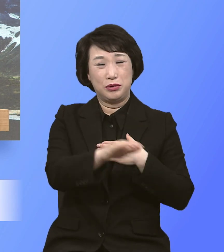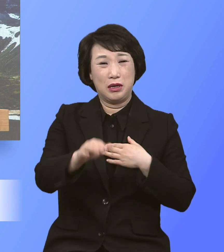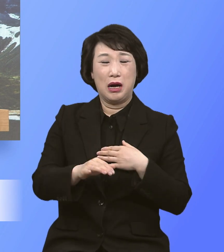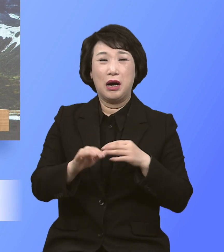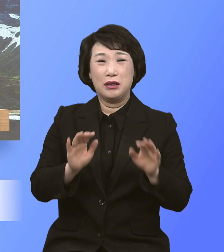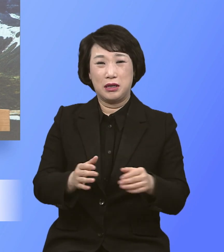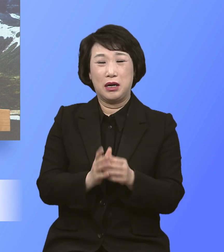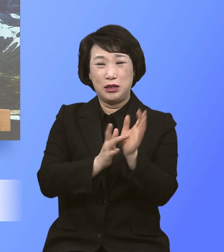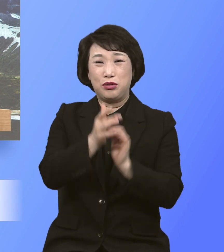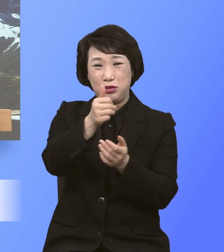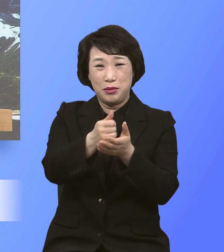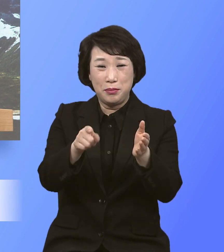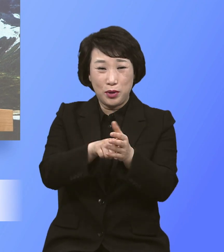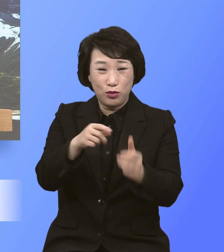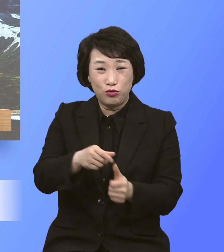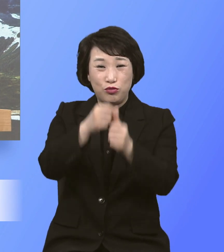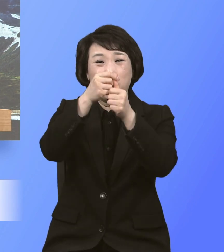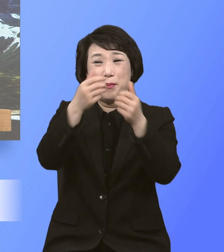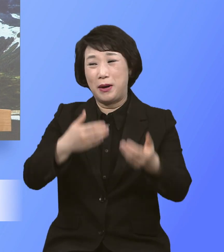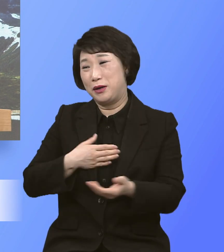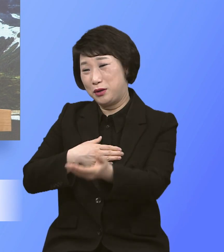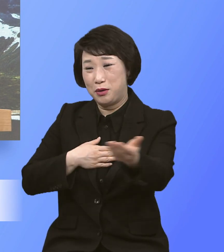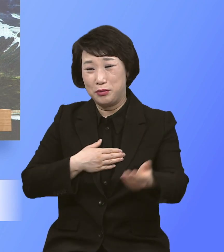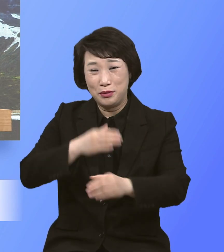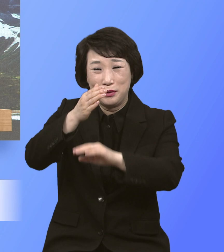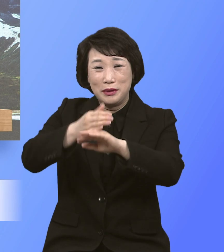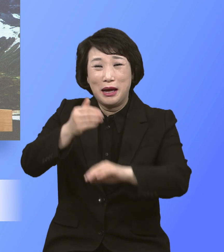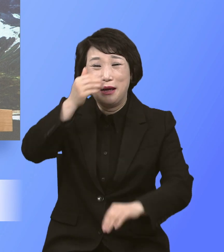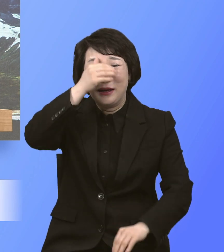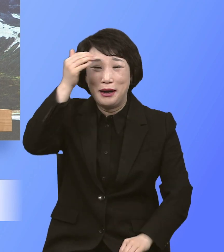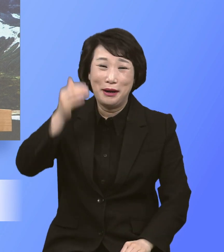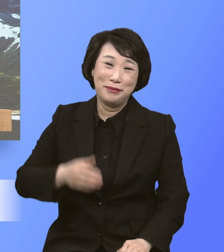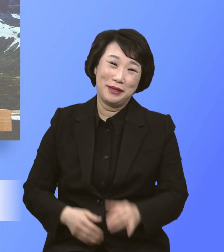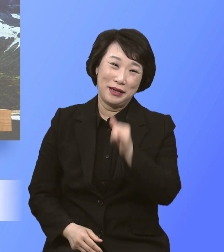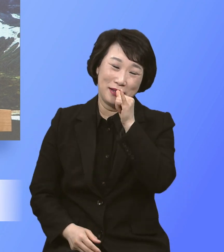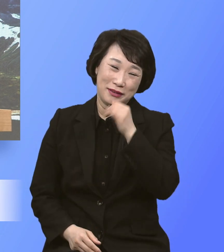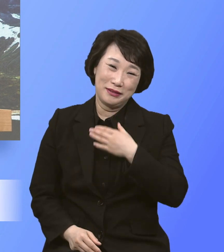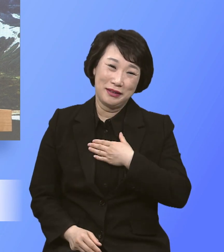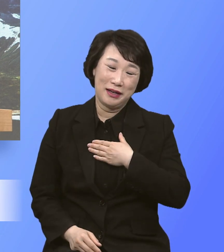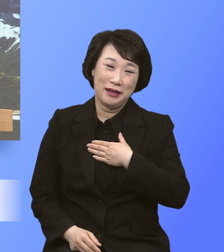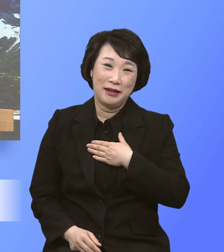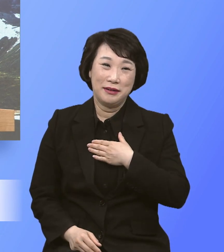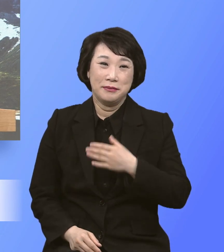됐더니 너무 감사하지 않습니까?